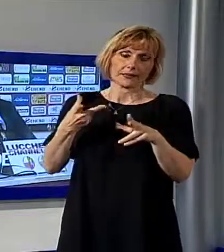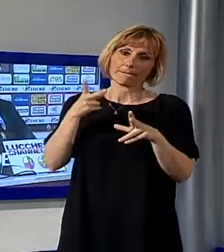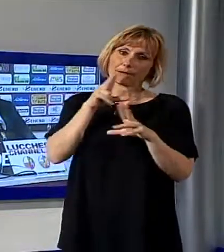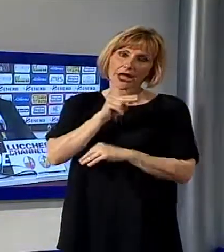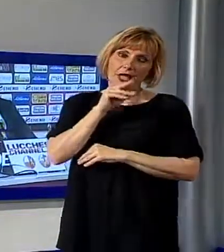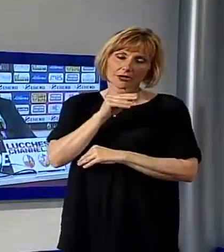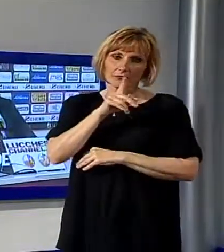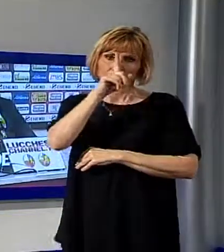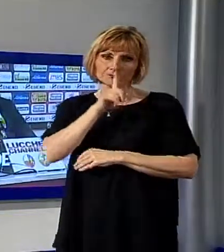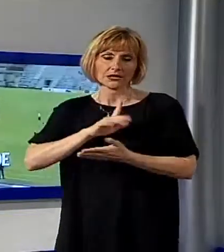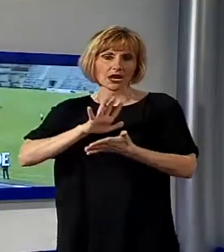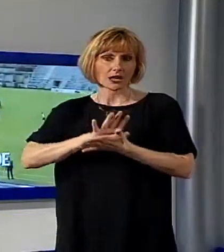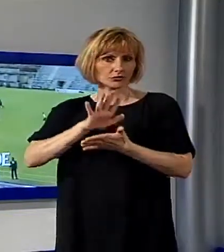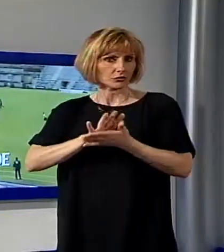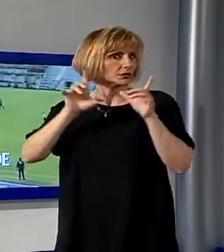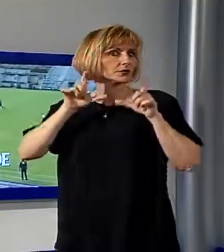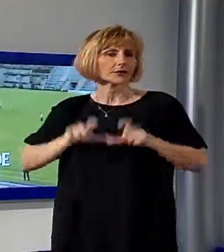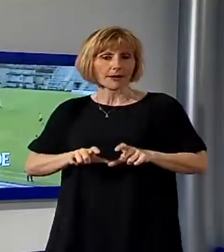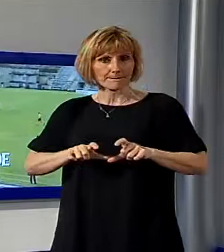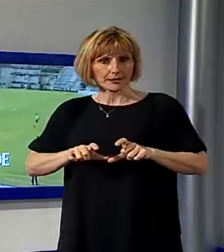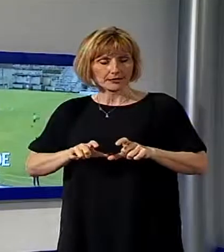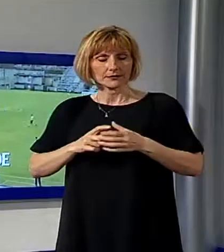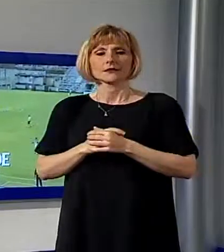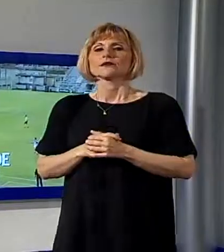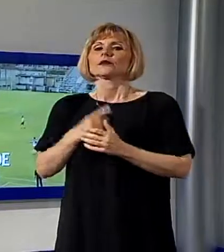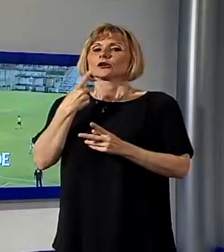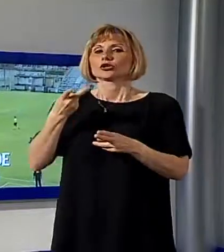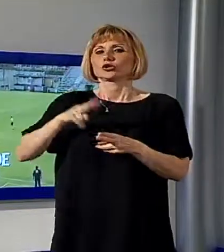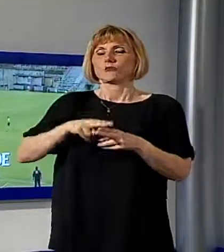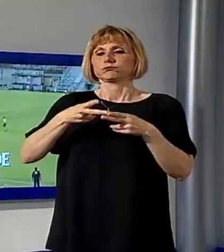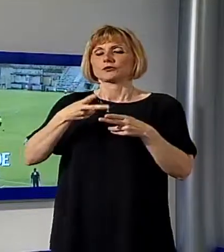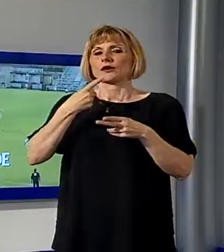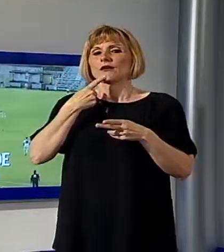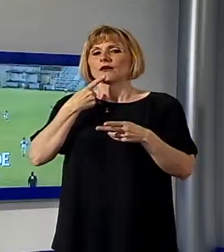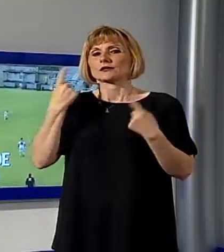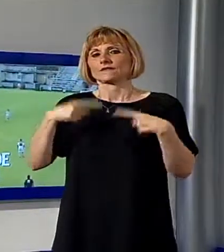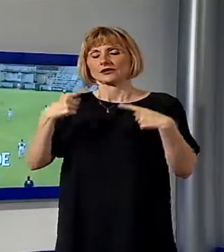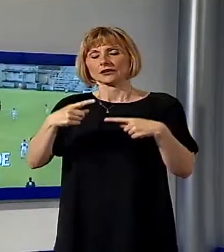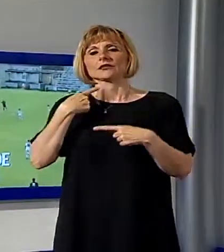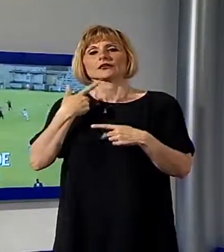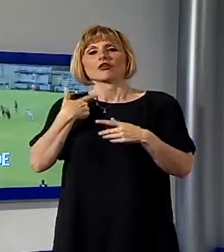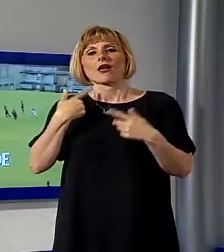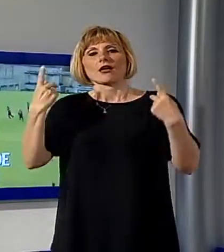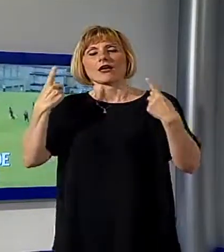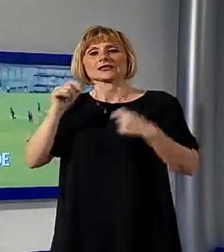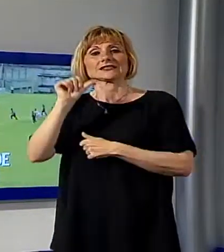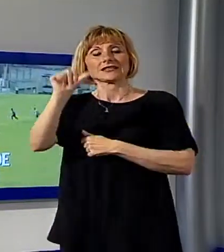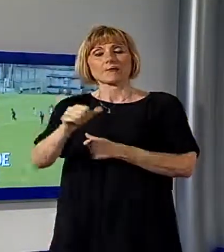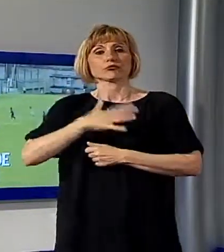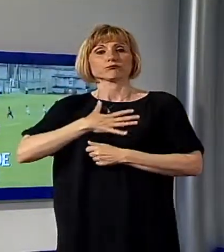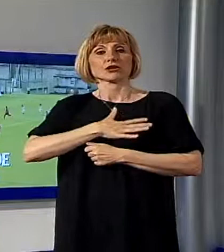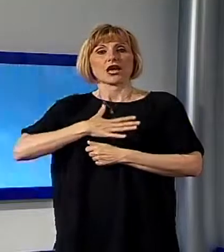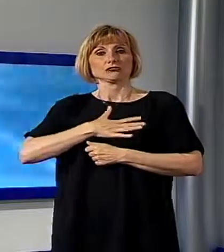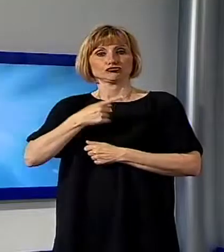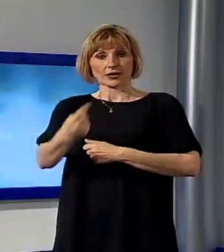Il presidente Bacci impone un nuovo silenzio stampa. Doppie sedute per la truppa rossonera in vista della trasferta di sabato a